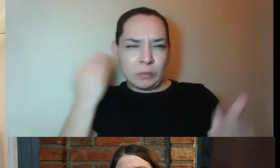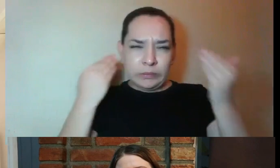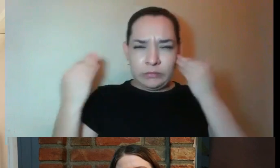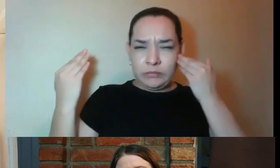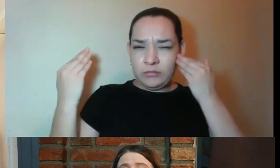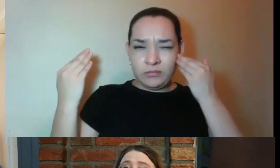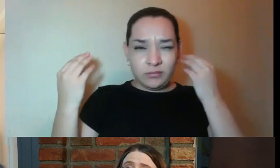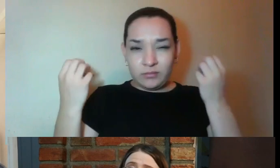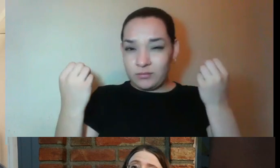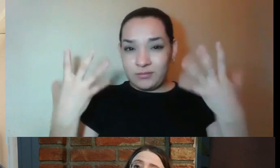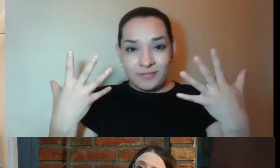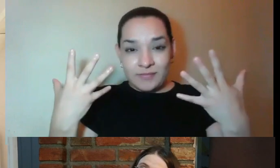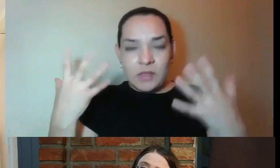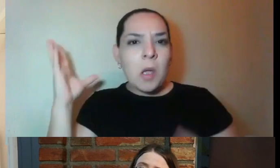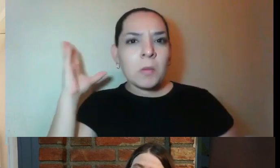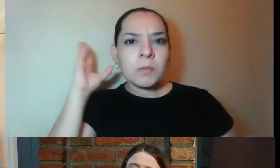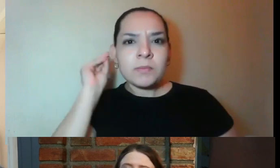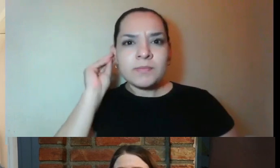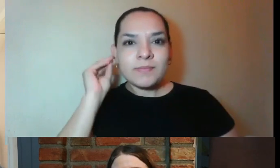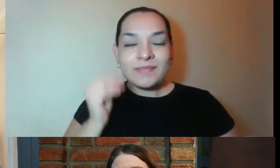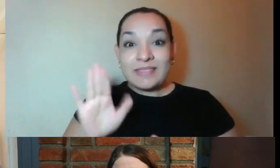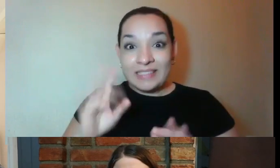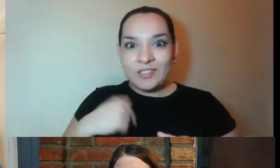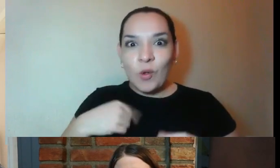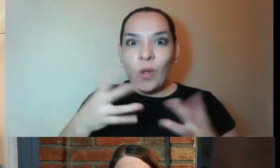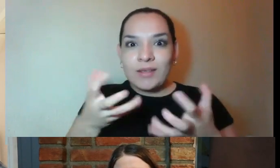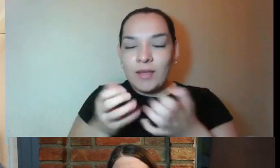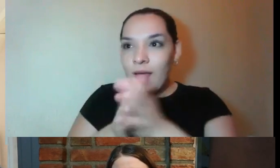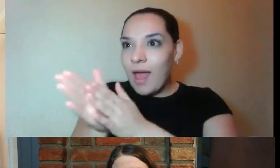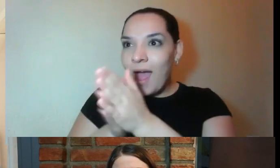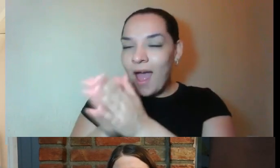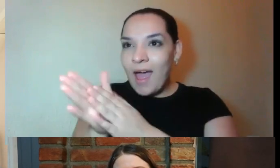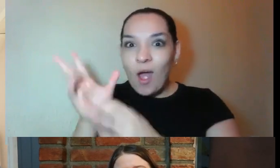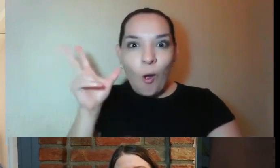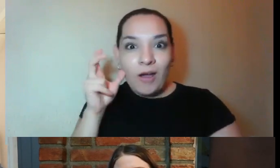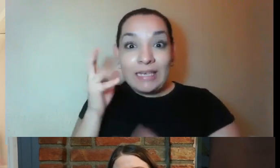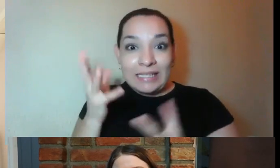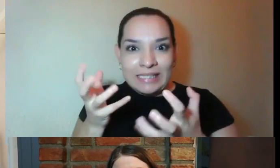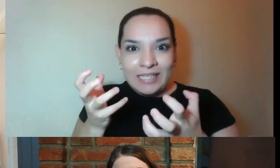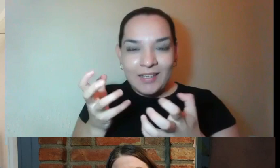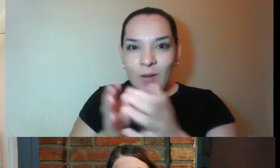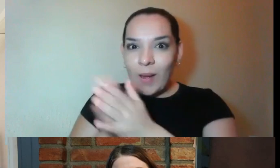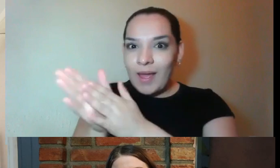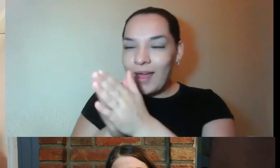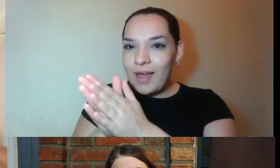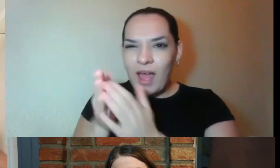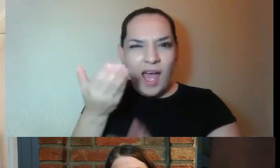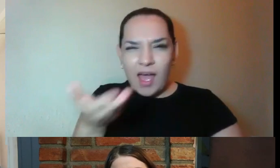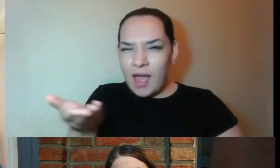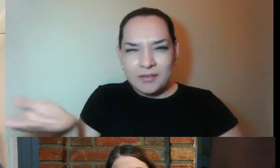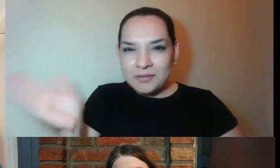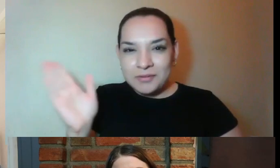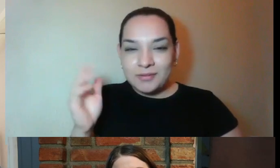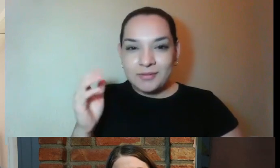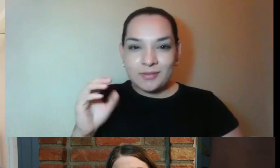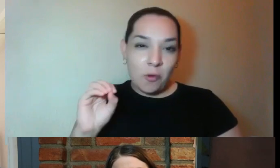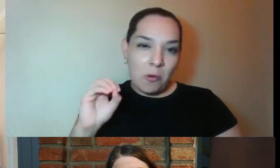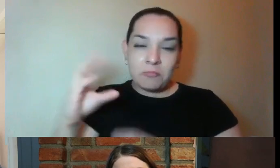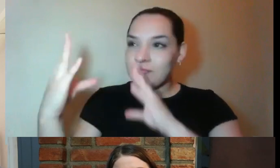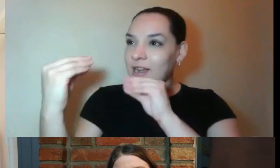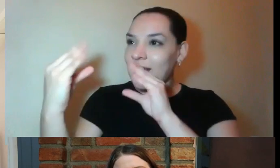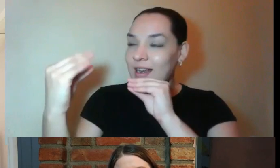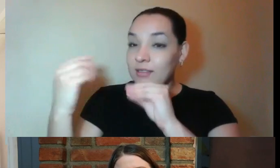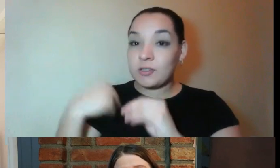ruidos molestos me lo apago. Y cuando me gustaría escuchar algo o me interesa alguna conversación, me lo